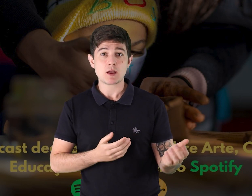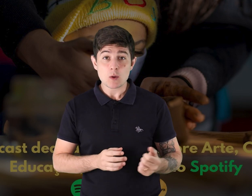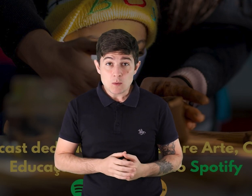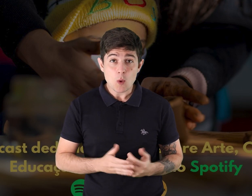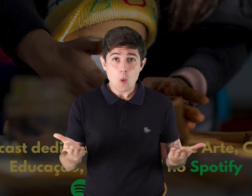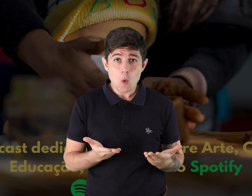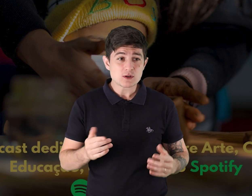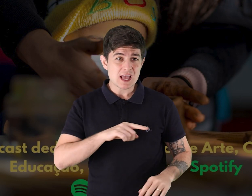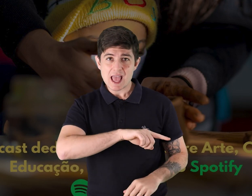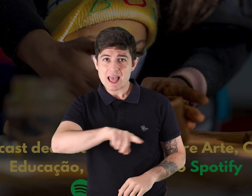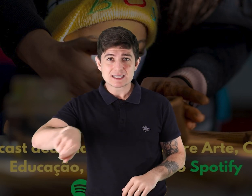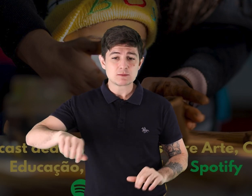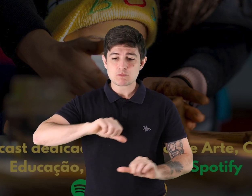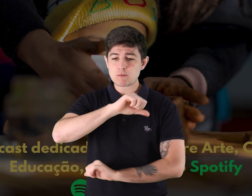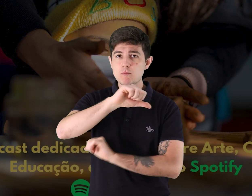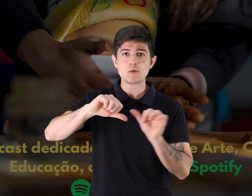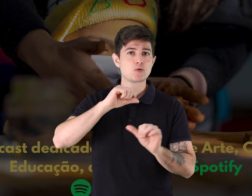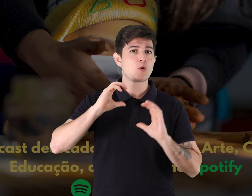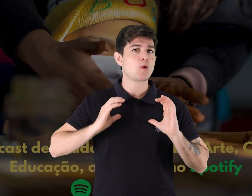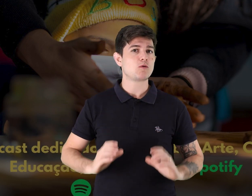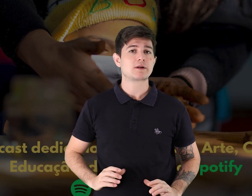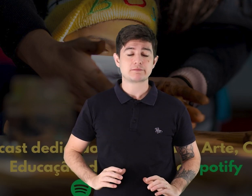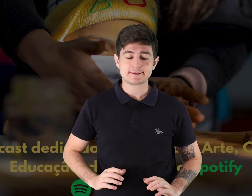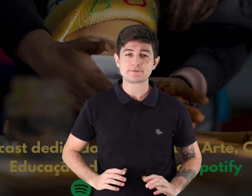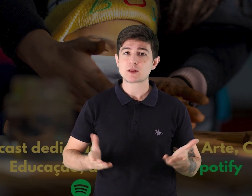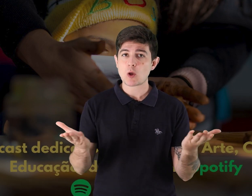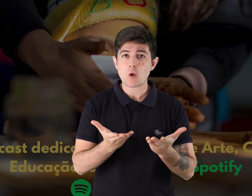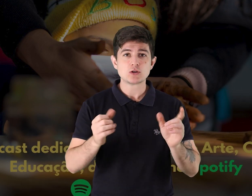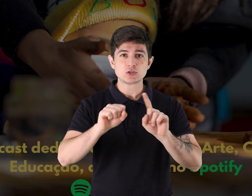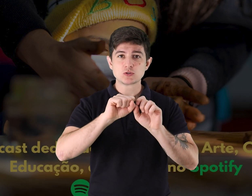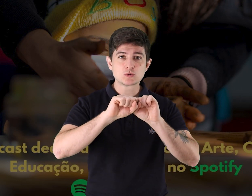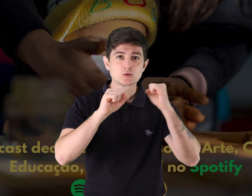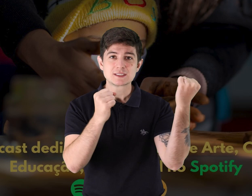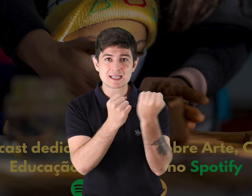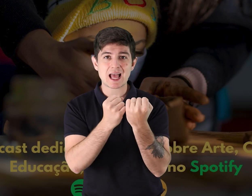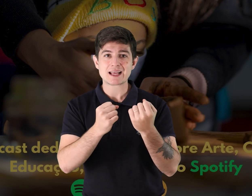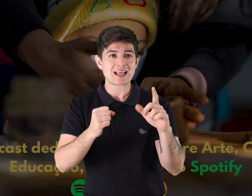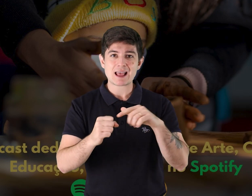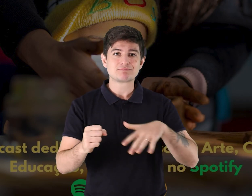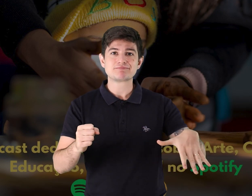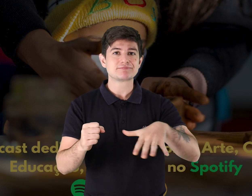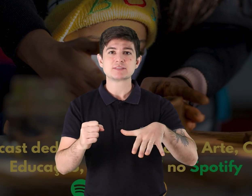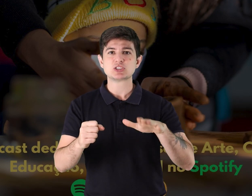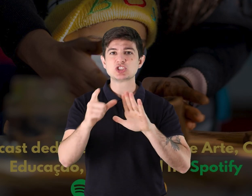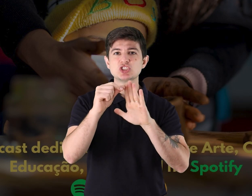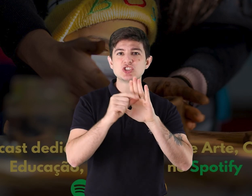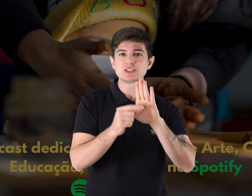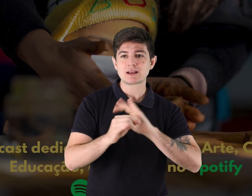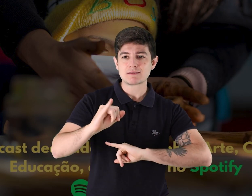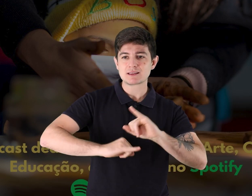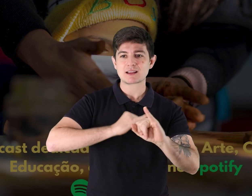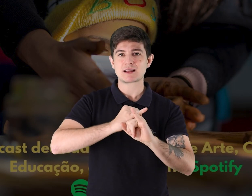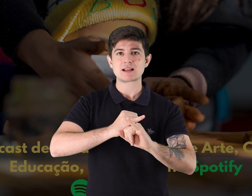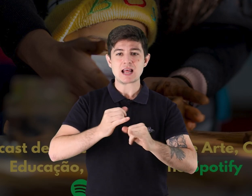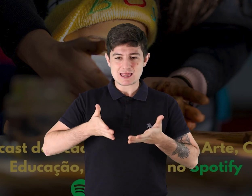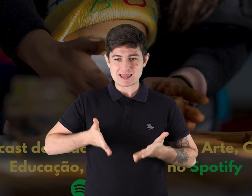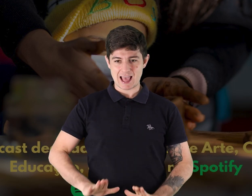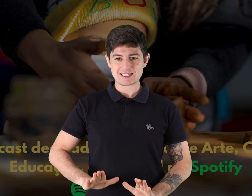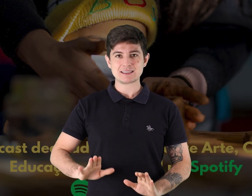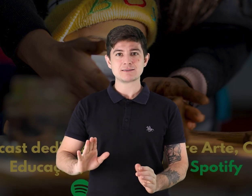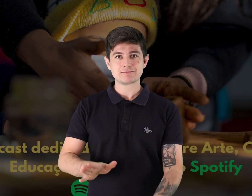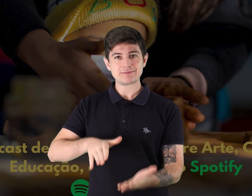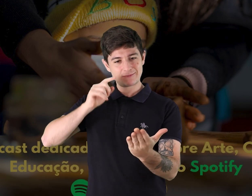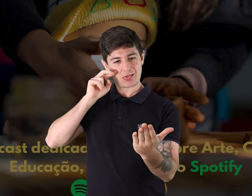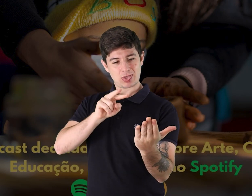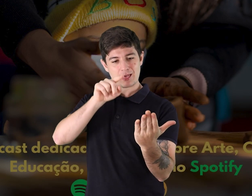jovem, desse aluno, dessa criança, né? São hoje pertencentes a uma geração nativo digital, que